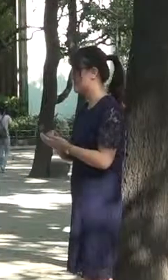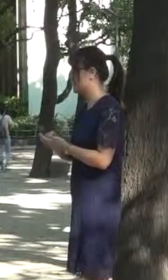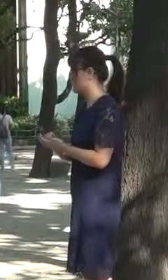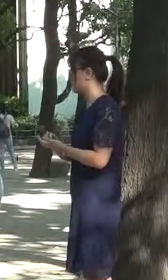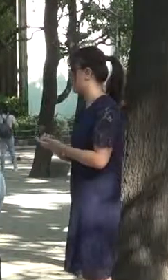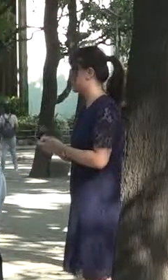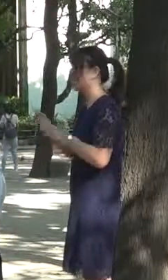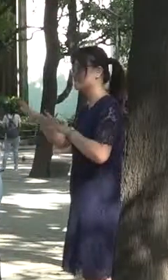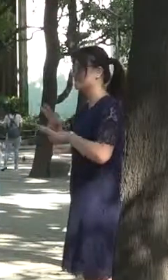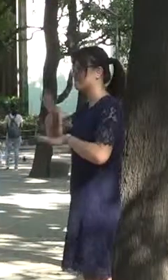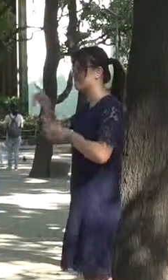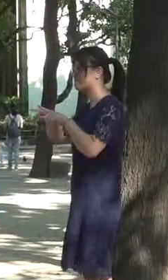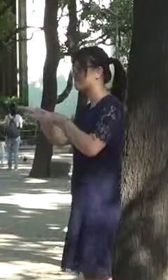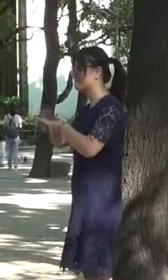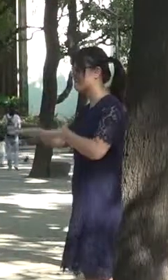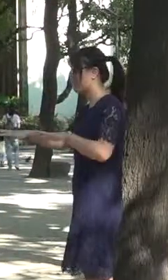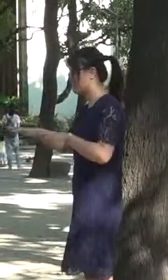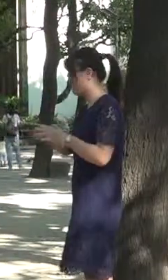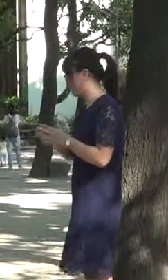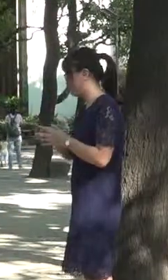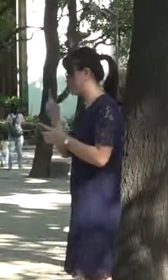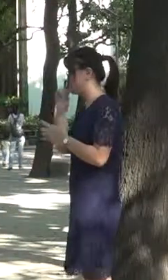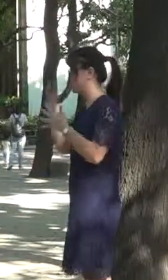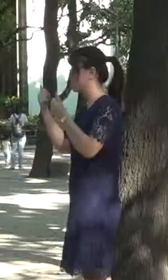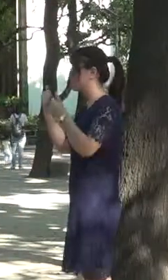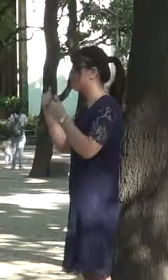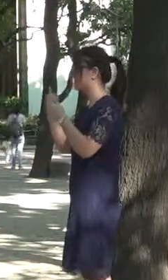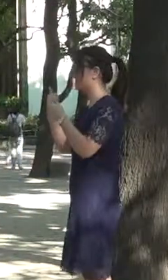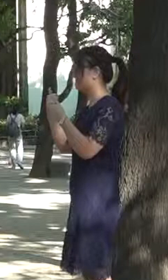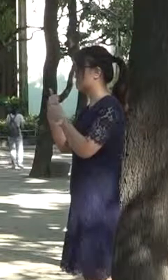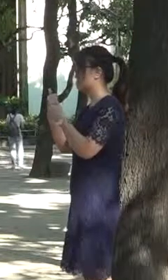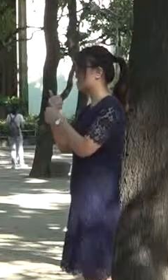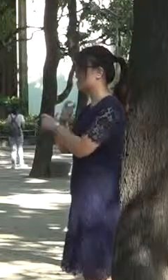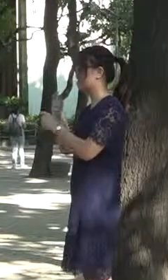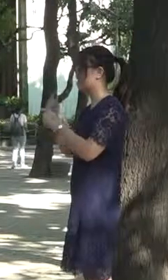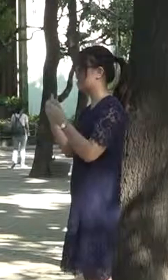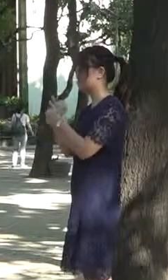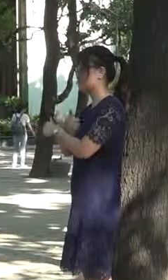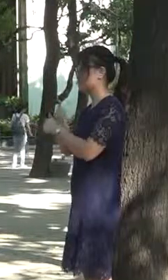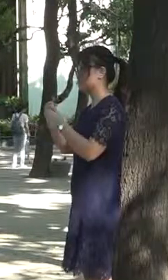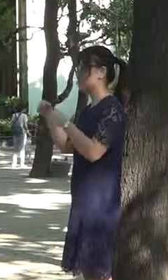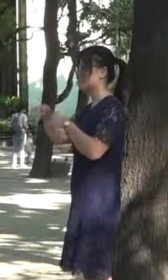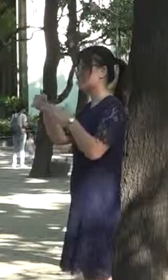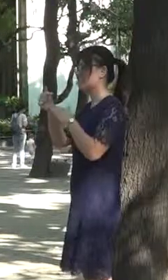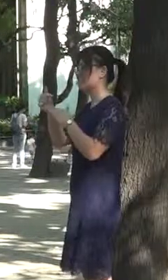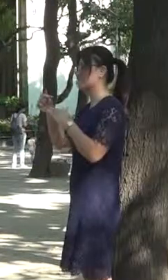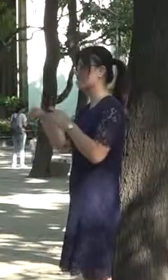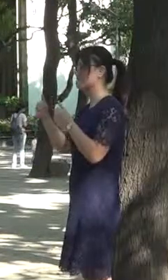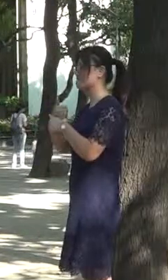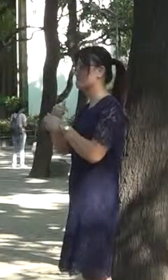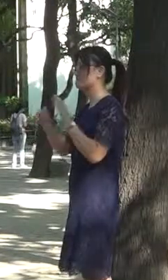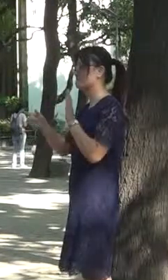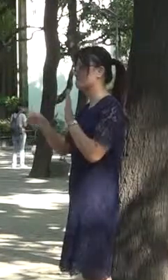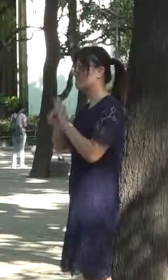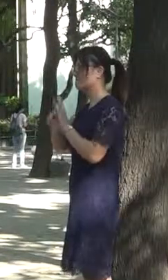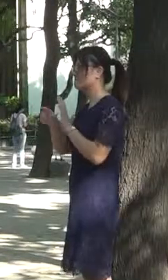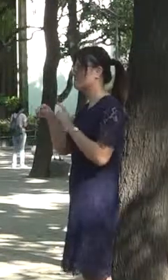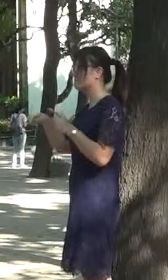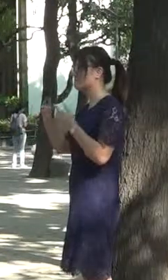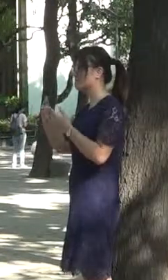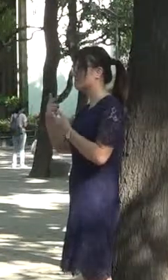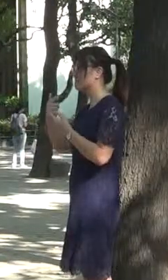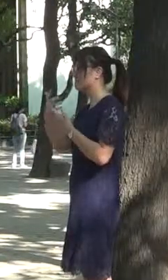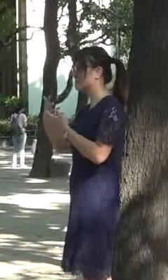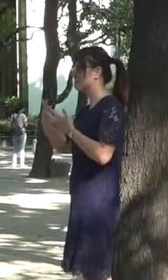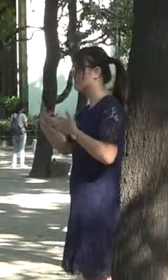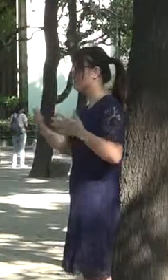大家平安吼、哦！我代表阮公益行动教会，代先感谢咱在座诸位兄，这以及真侪侪侪各种